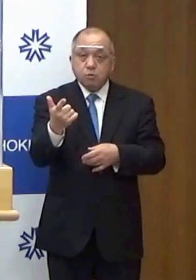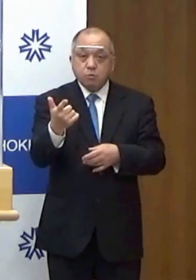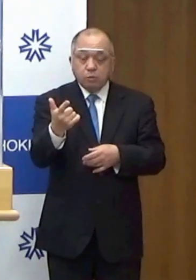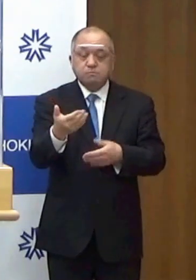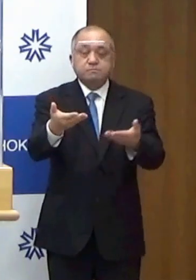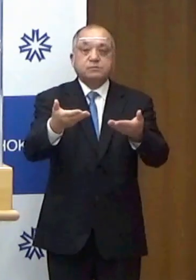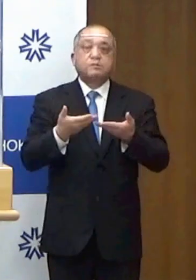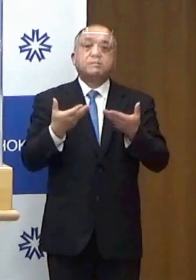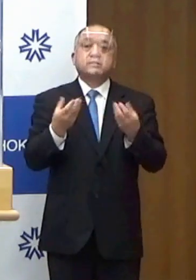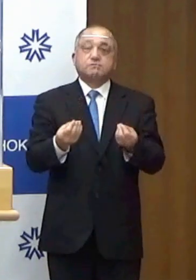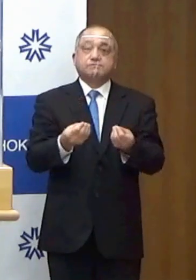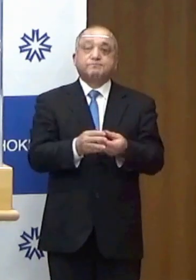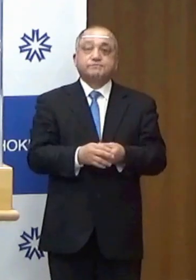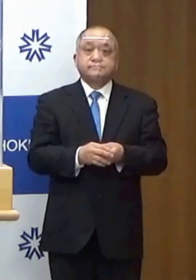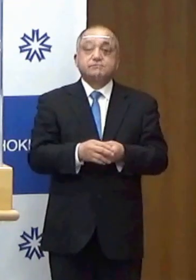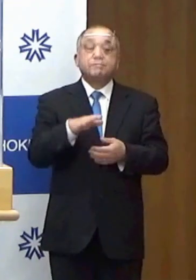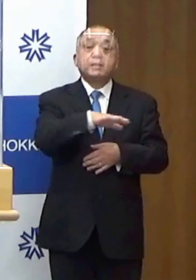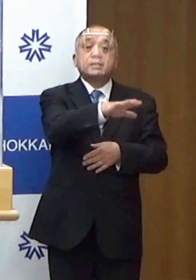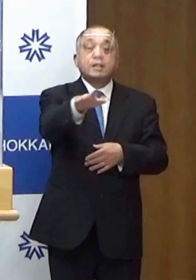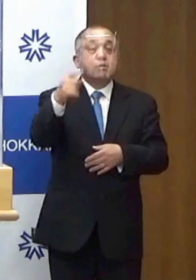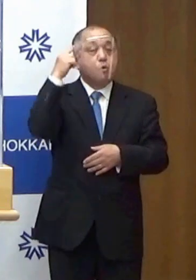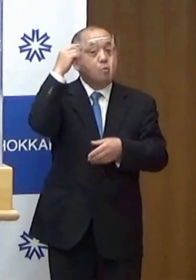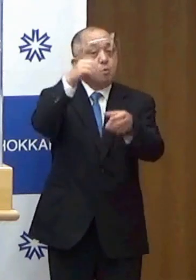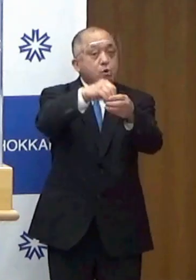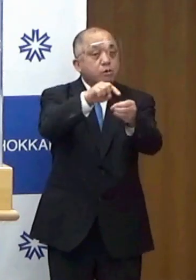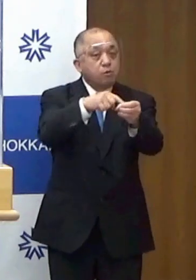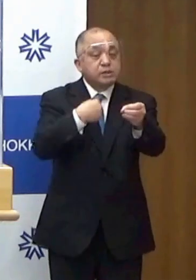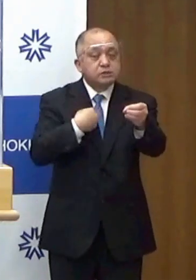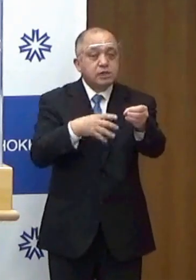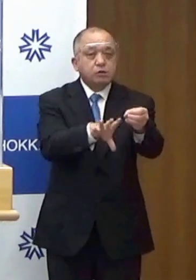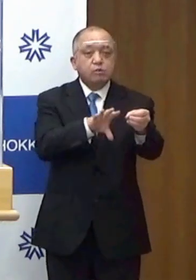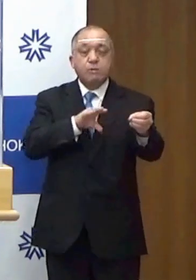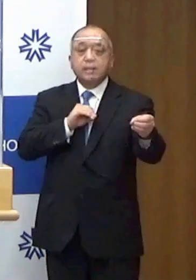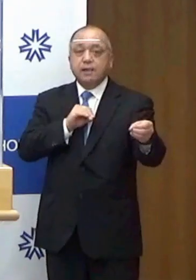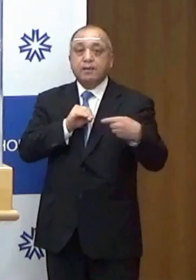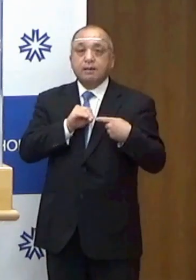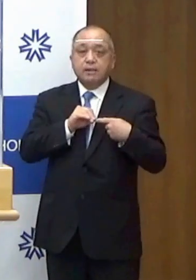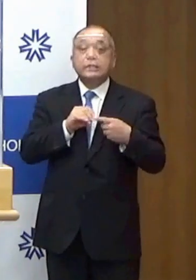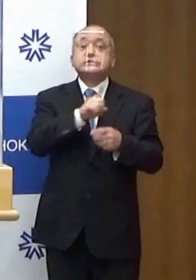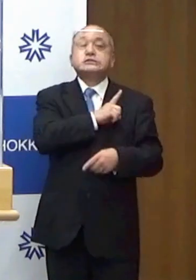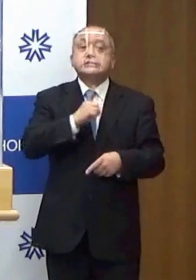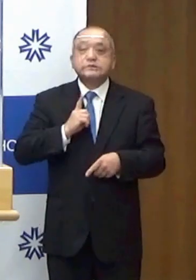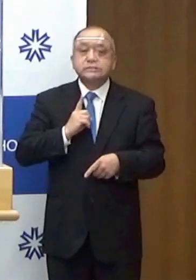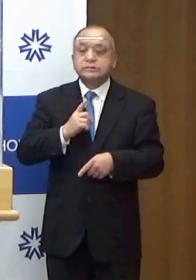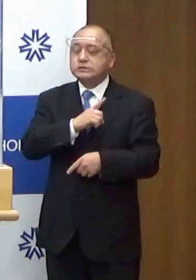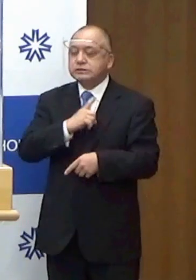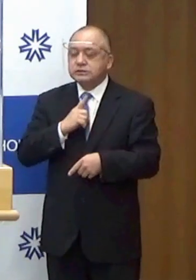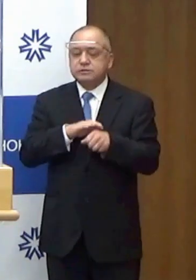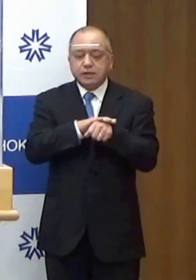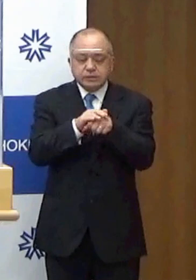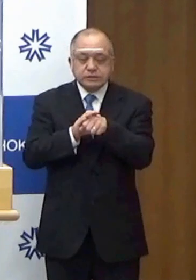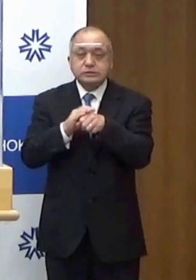いただきました。そうした皆様の思いをしっかりと受け止めて、一日一日を大切にしなが